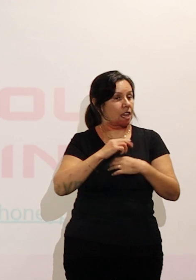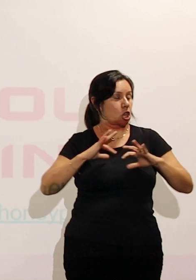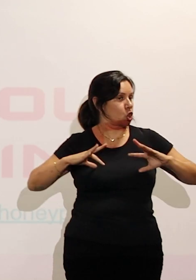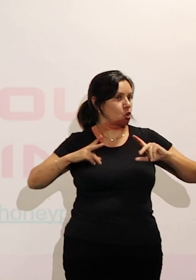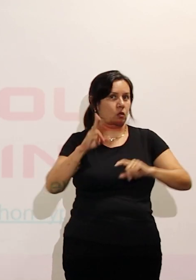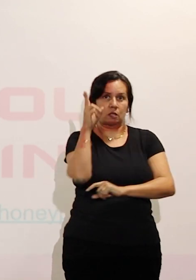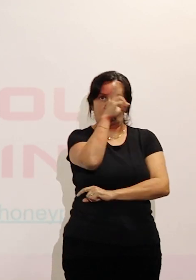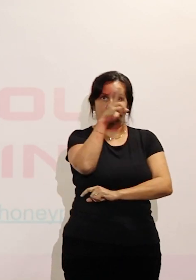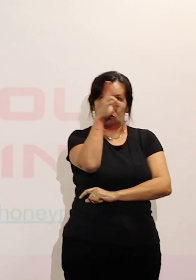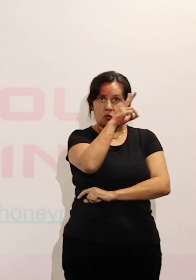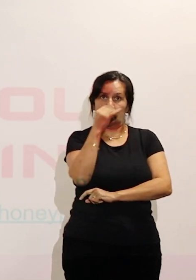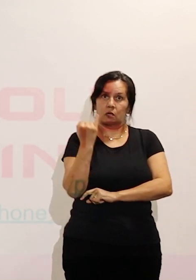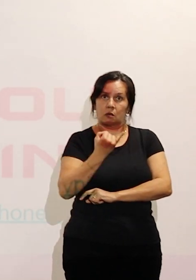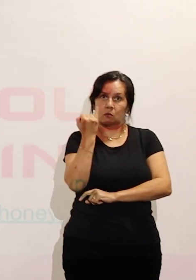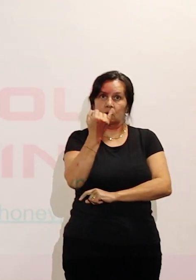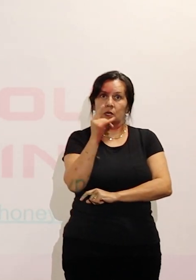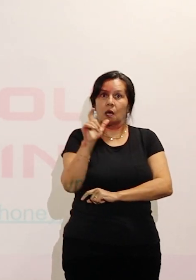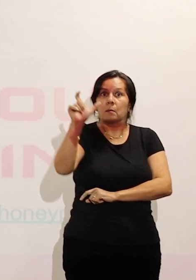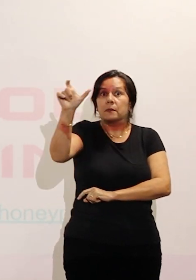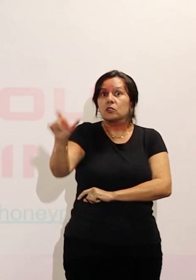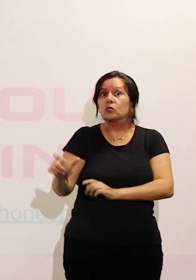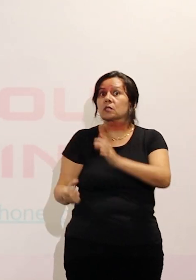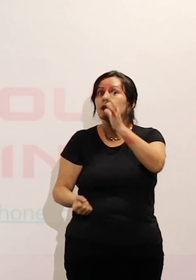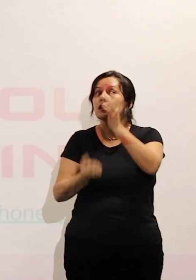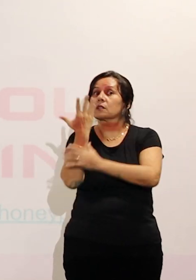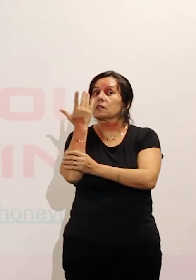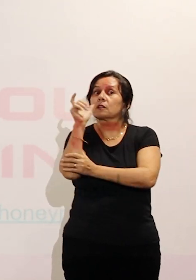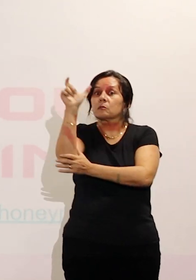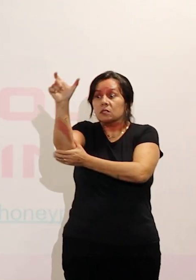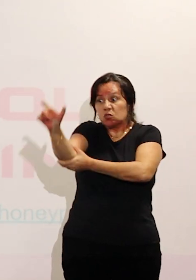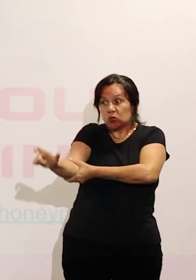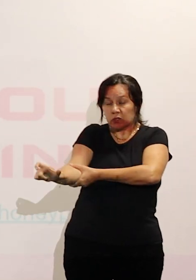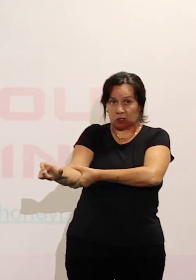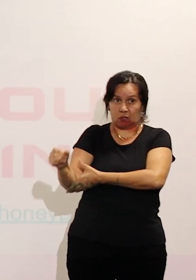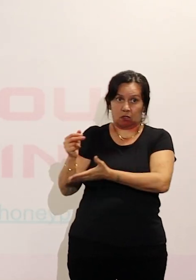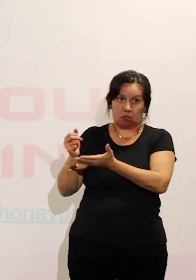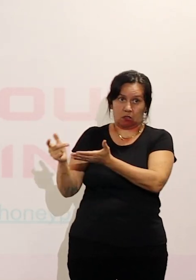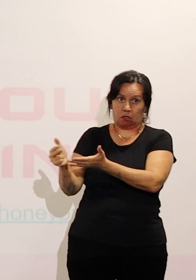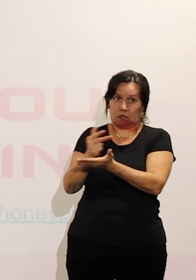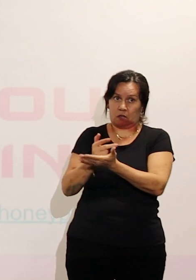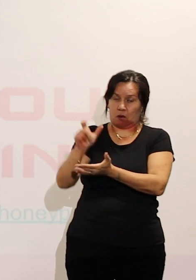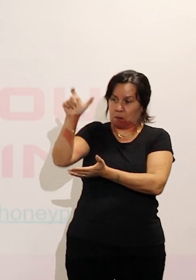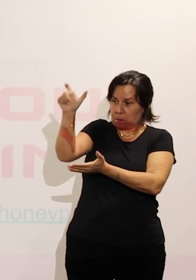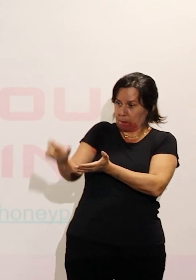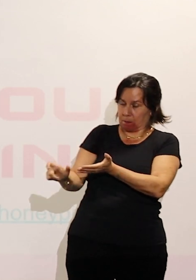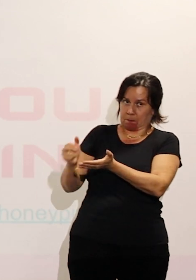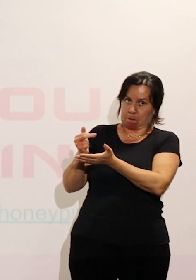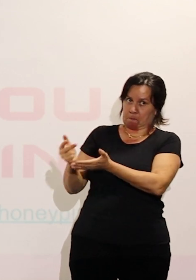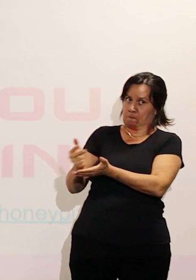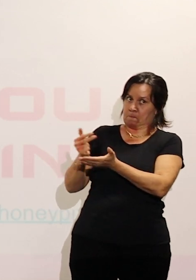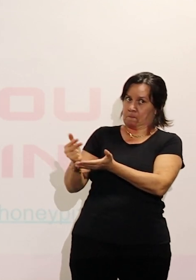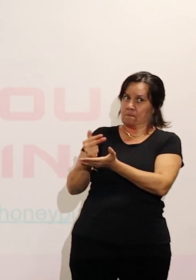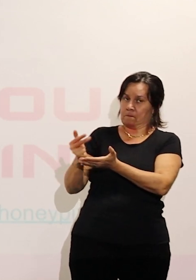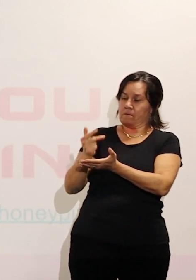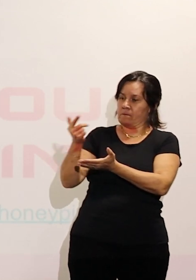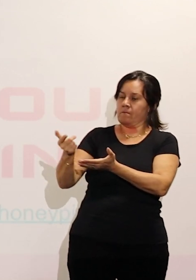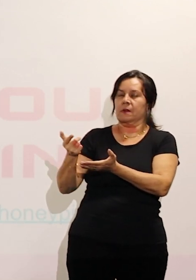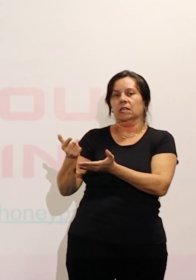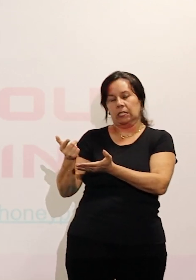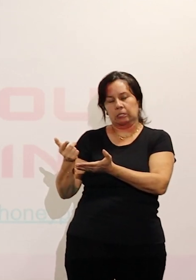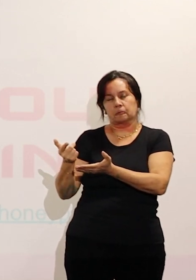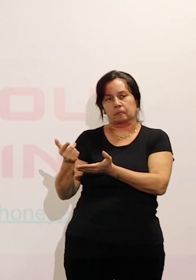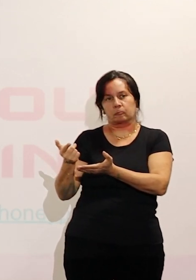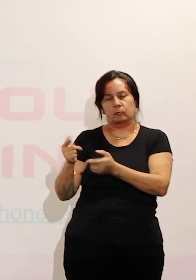também, se é a própria pessoa que está criando o personagem na imagem, é a pessoa que também está criando o personagem,